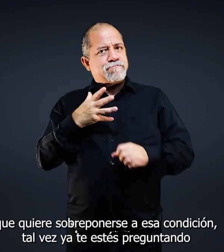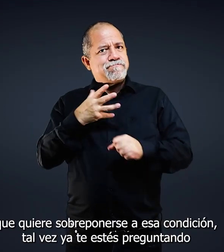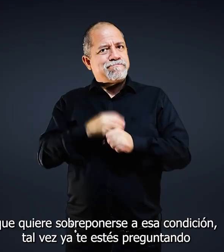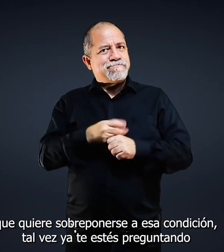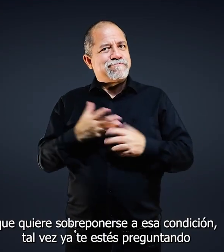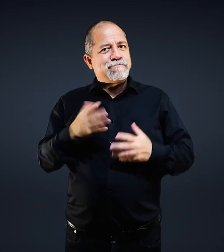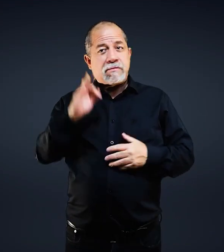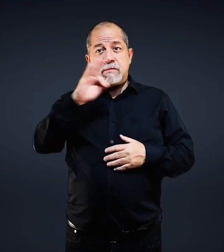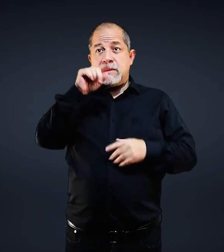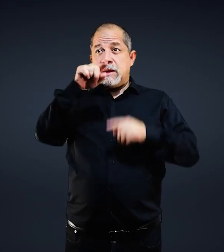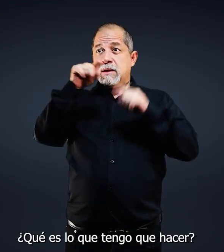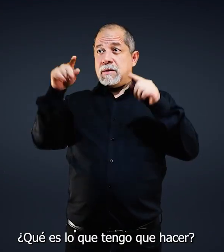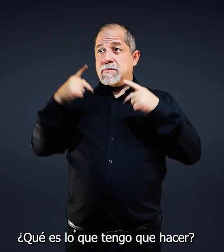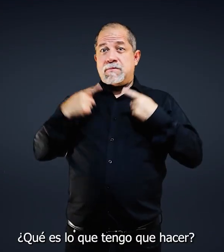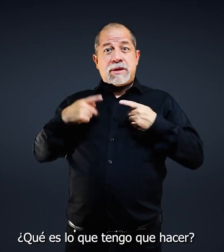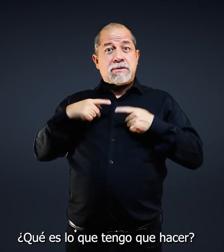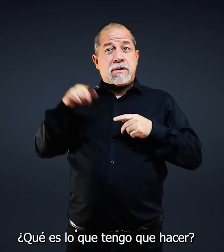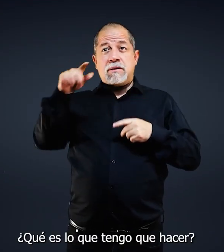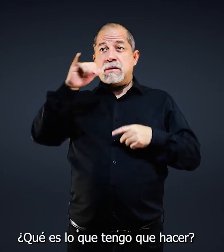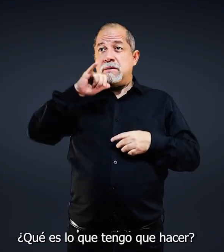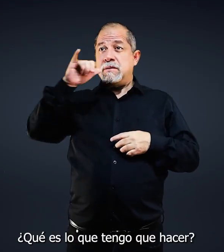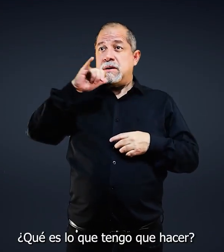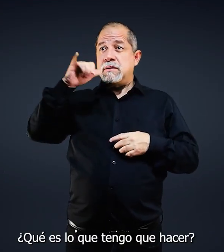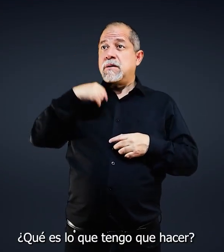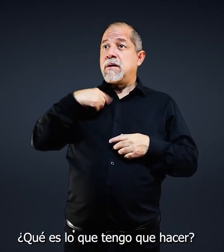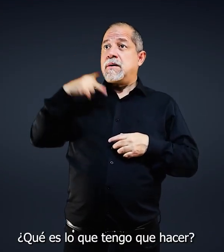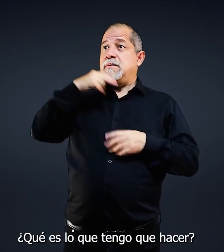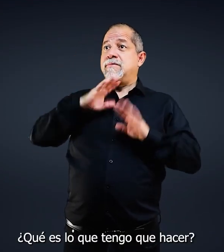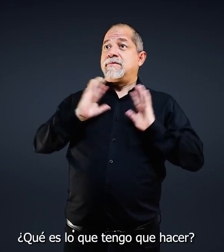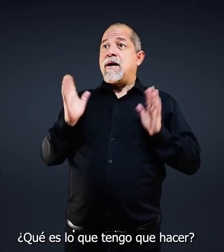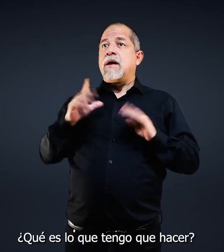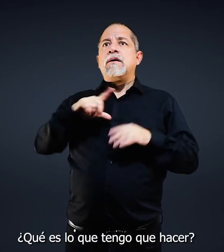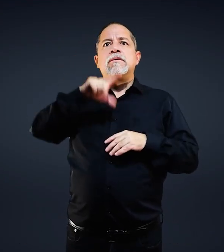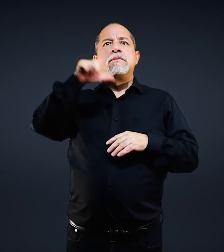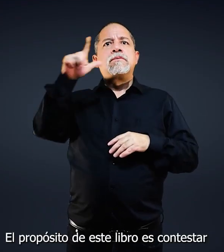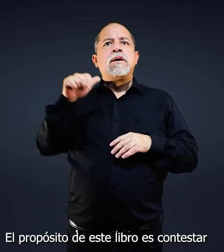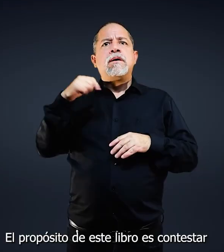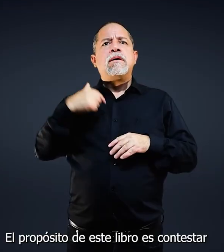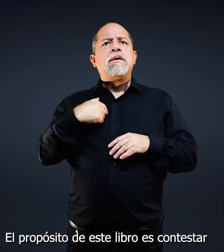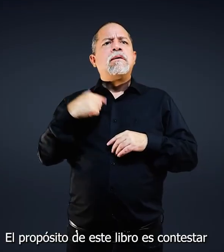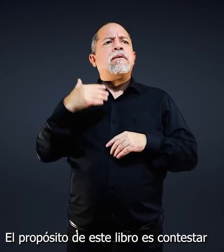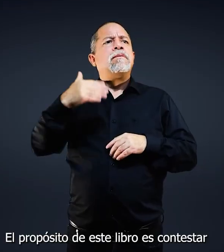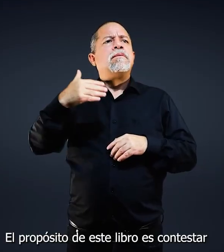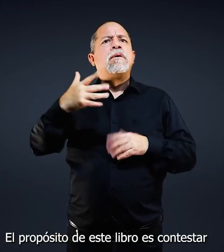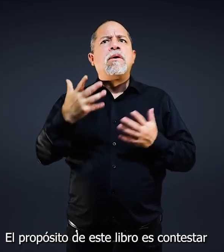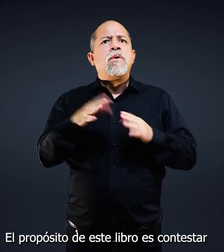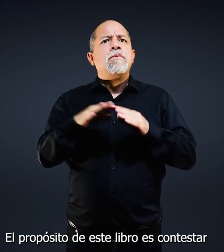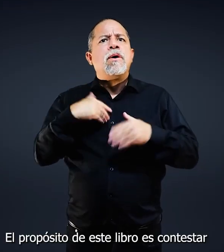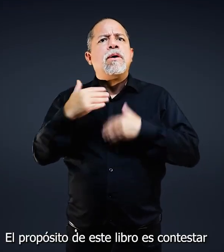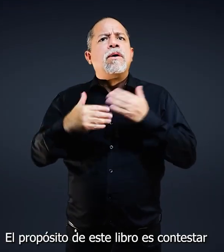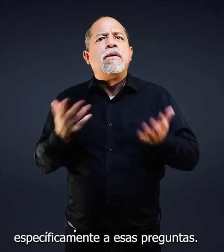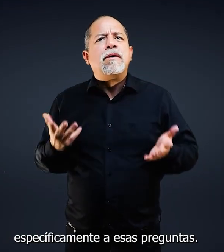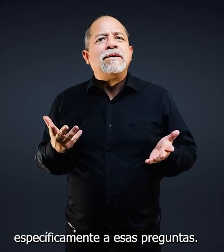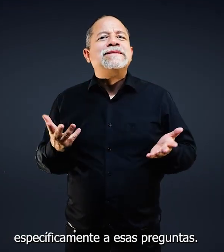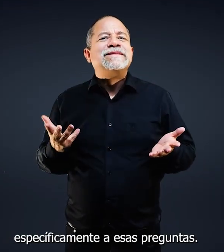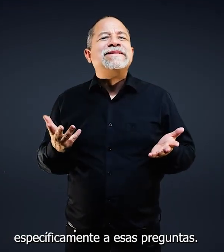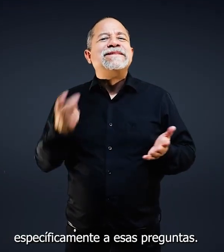preguntando, ¿qué es lo que tengo que hacer? El propósito de este libro es contestar específicamente a